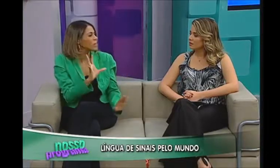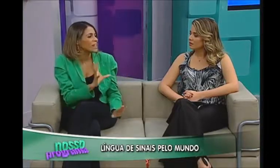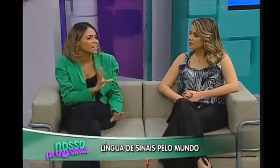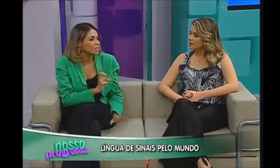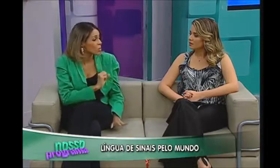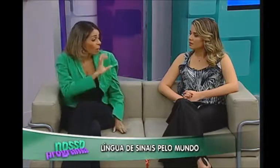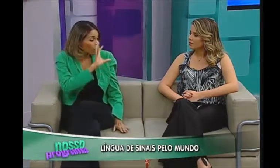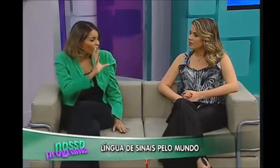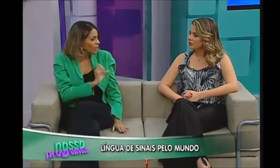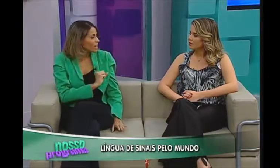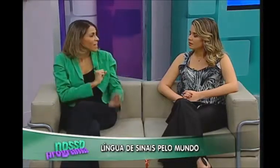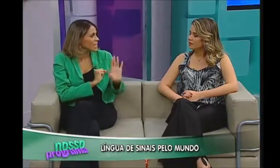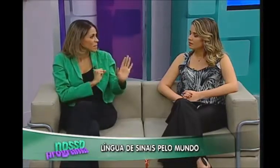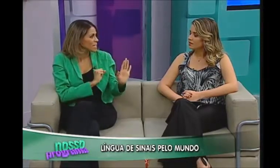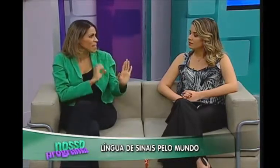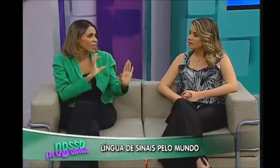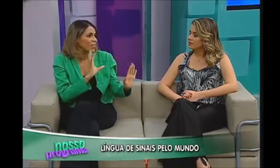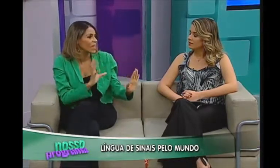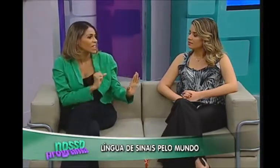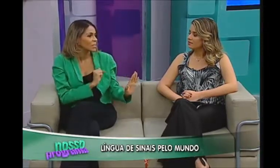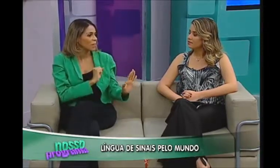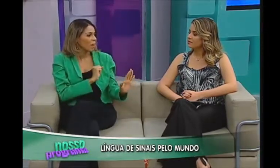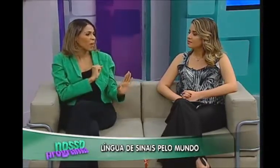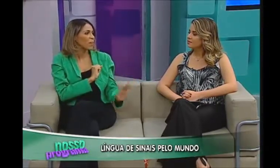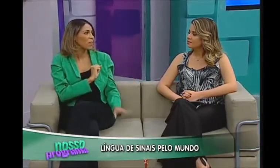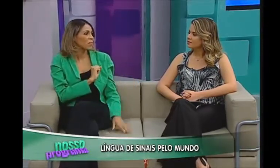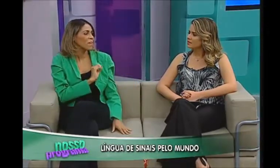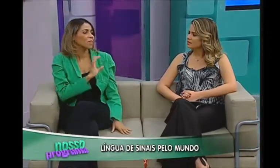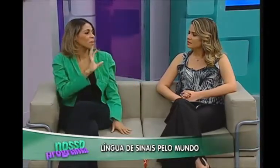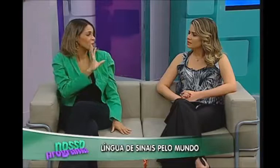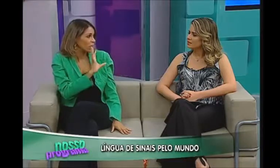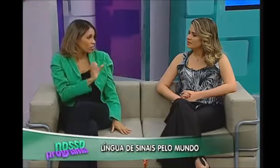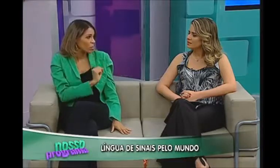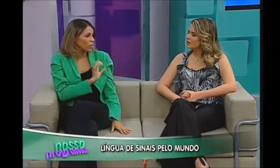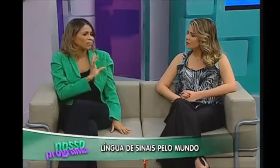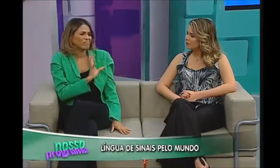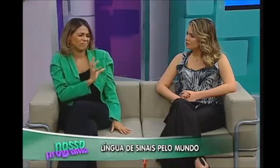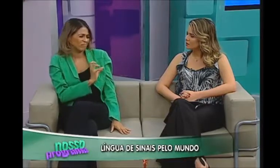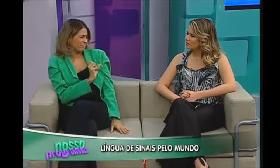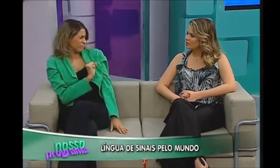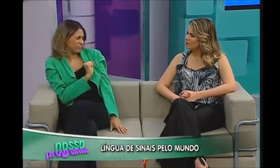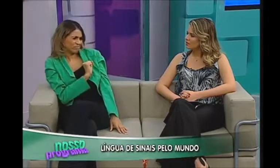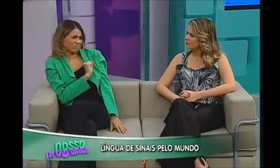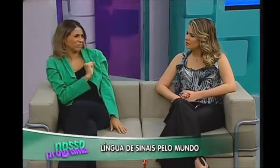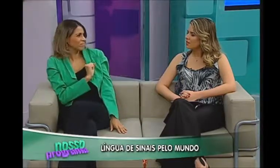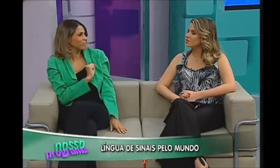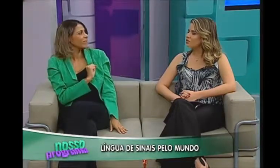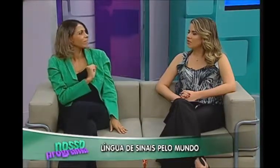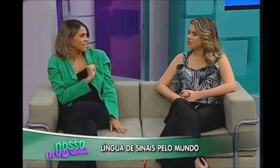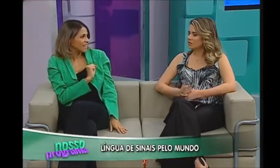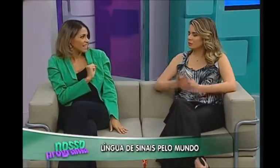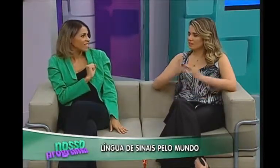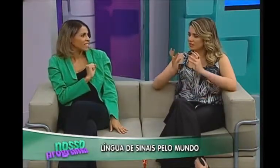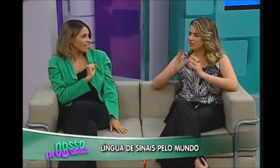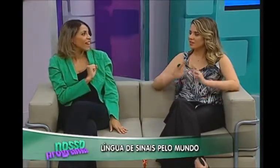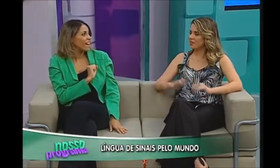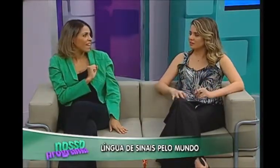é lindo. Só amor e a expressão. Se você falar o amor é feio, eu só faço amor em... Entendi, já entendeu? dá pra entender. Então